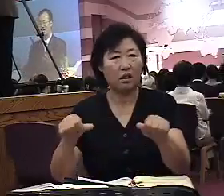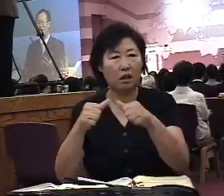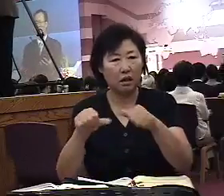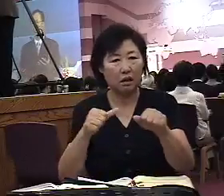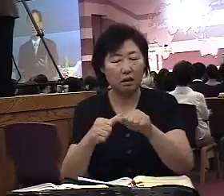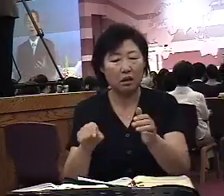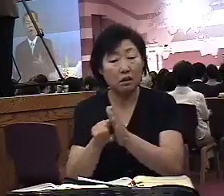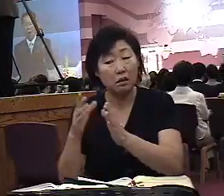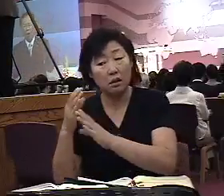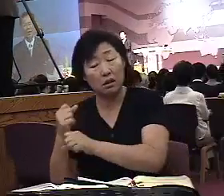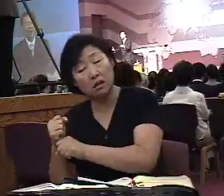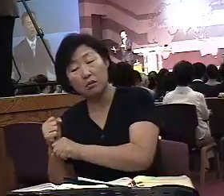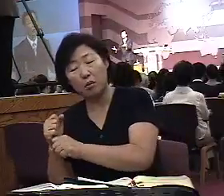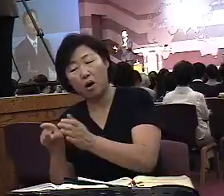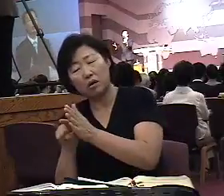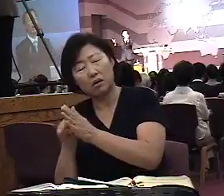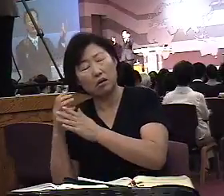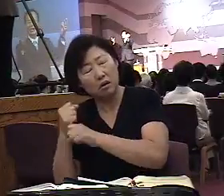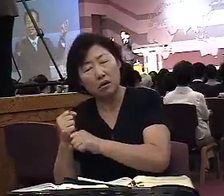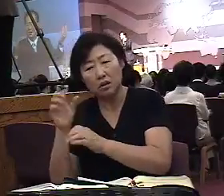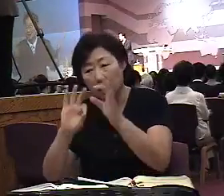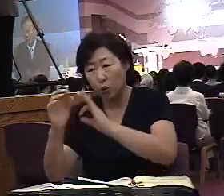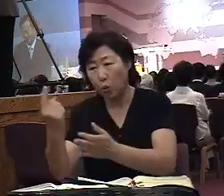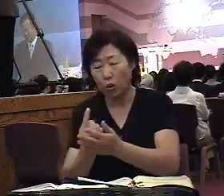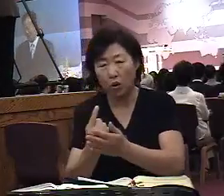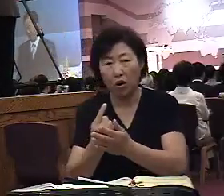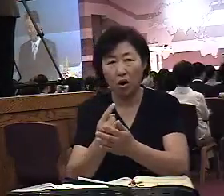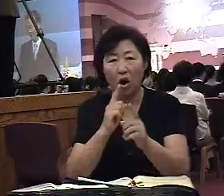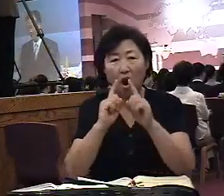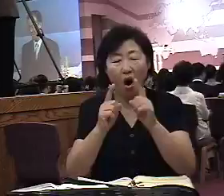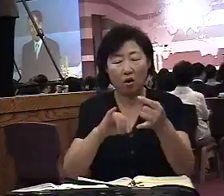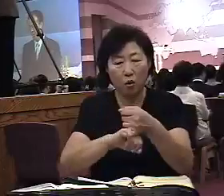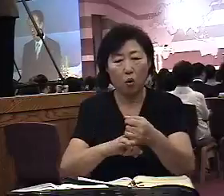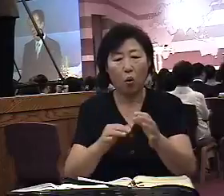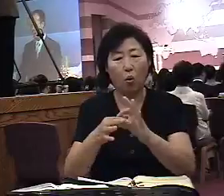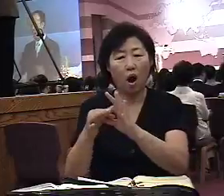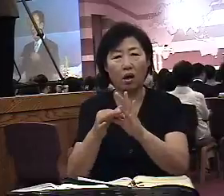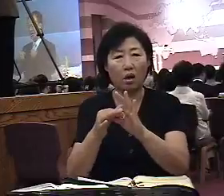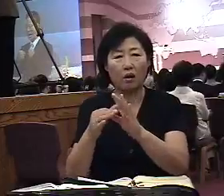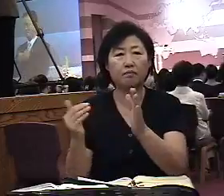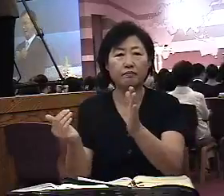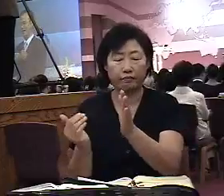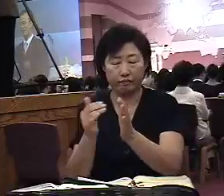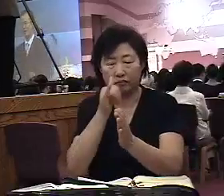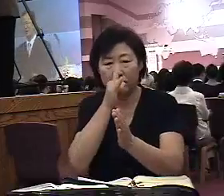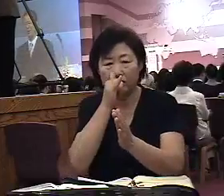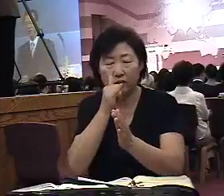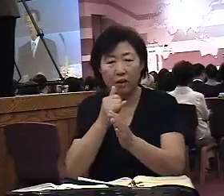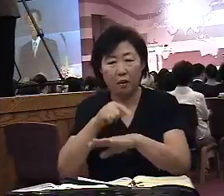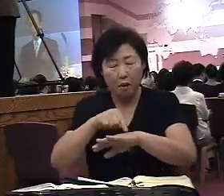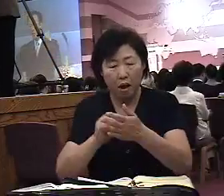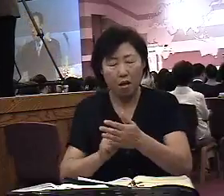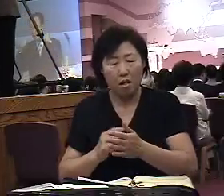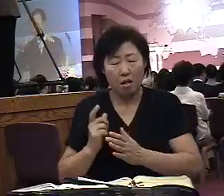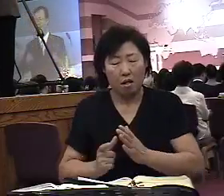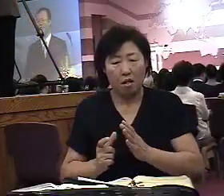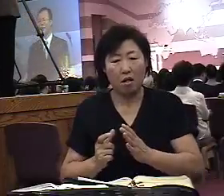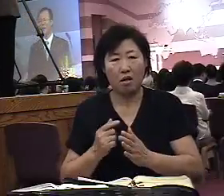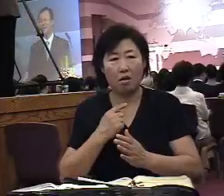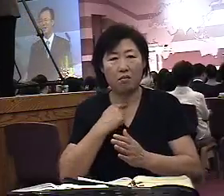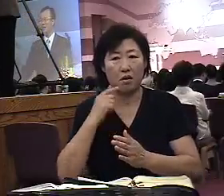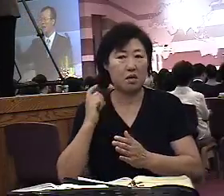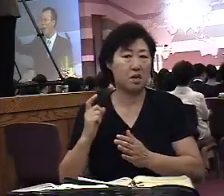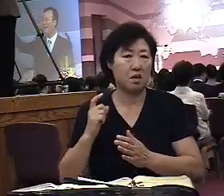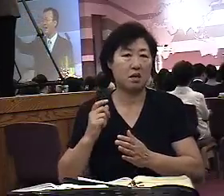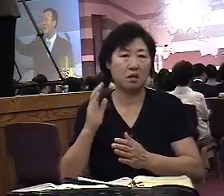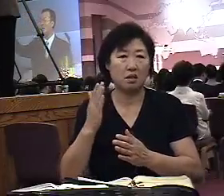가지고 찾아오셔서 언약으로 우리와 관계를 맺었는데 우리의 마음이 강팍해지고 목이